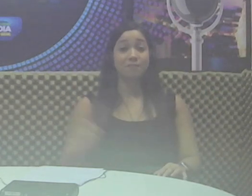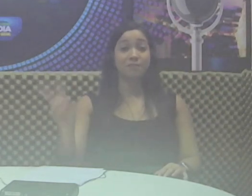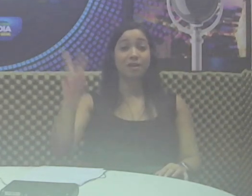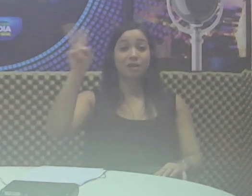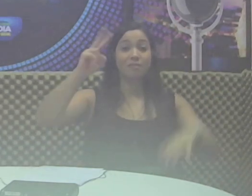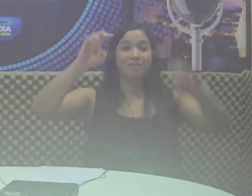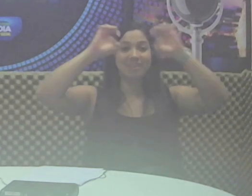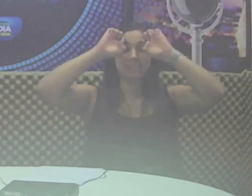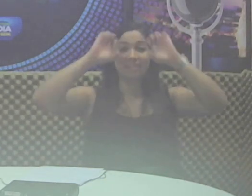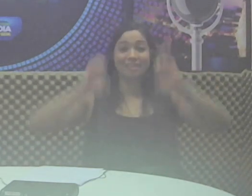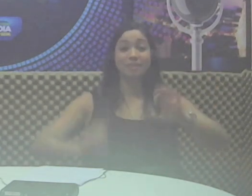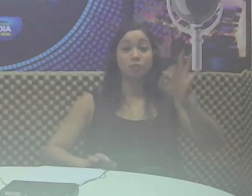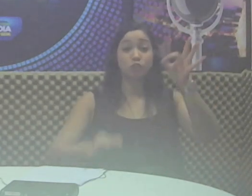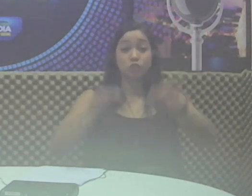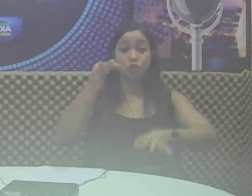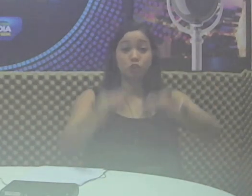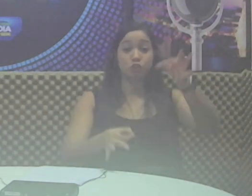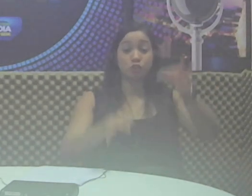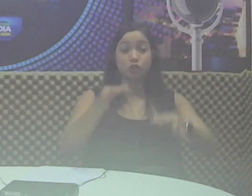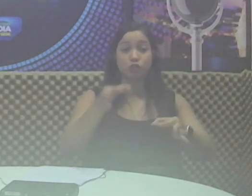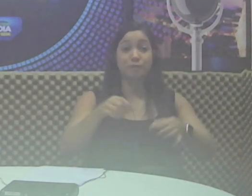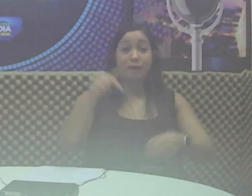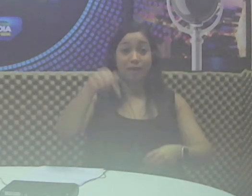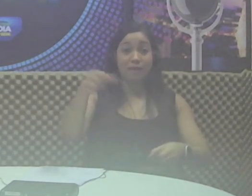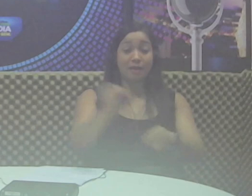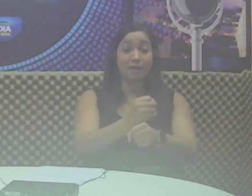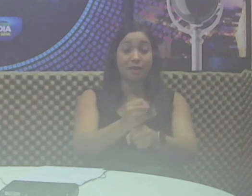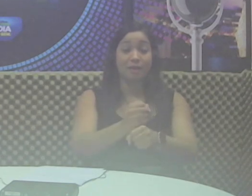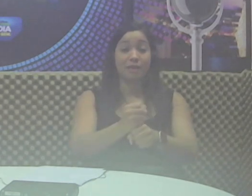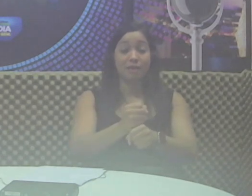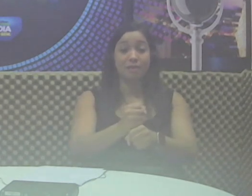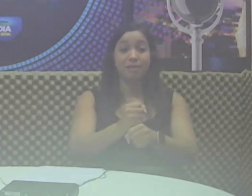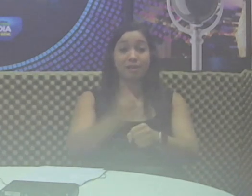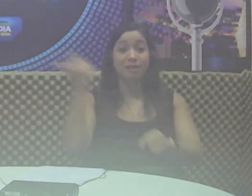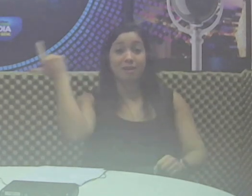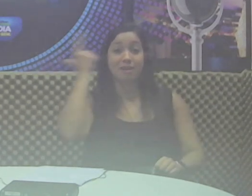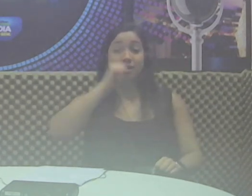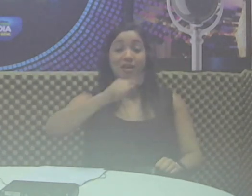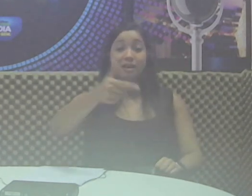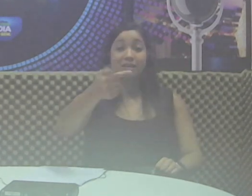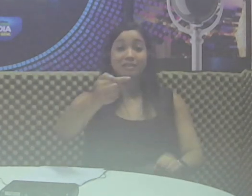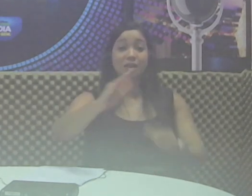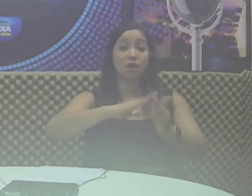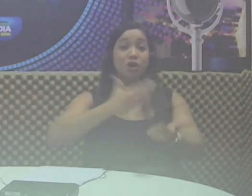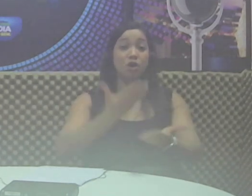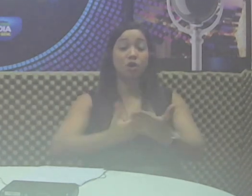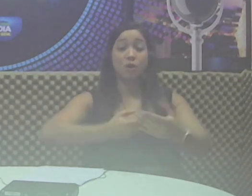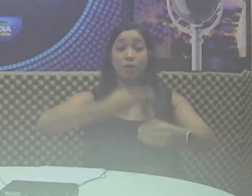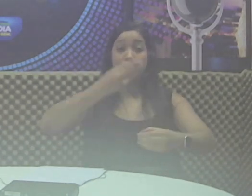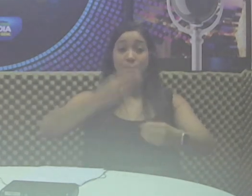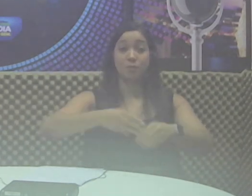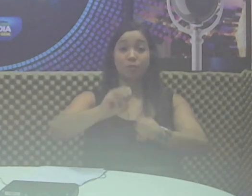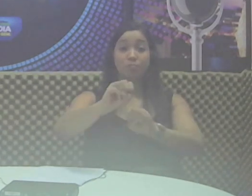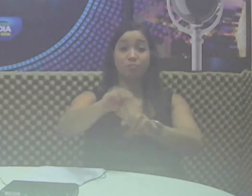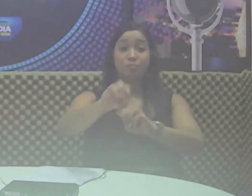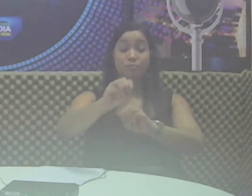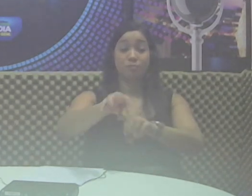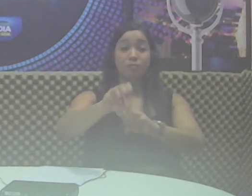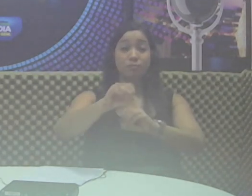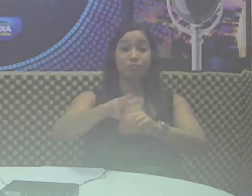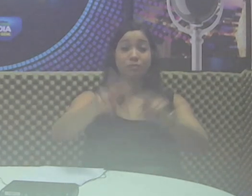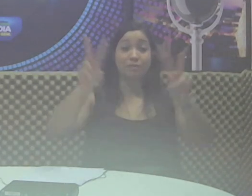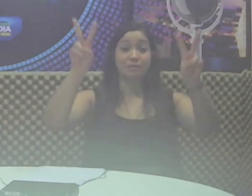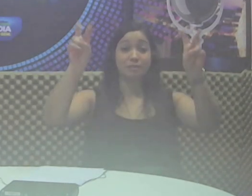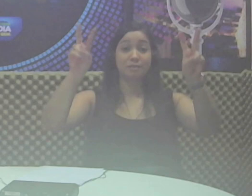ética e justiça. Neste ano serão contempladas 7 escolas da rede municipal de ensino. Os temas